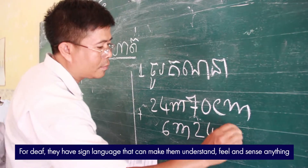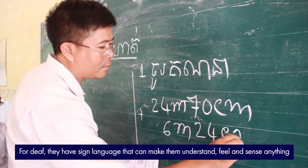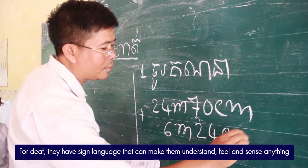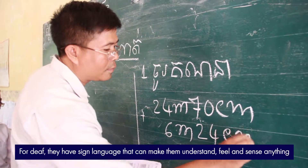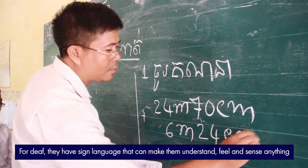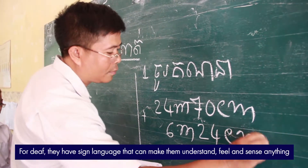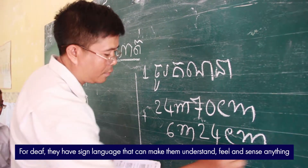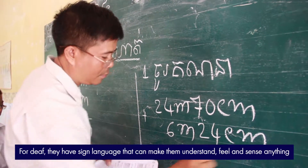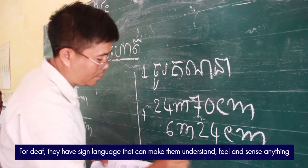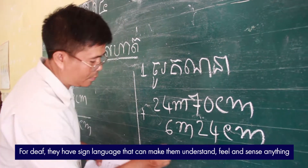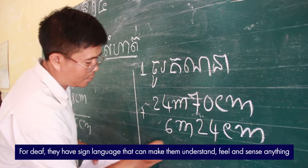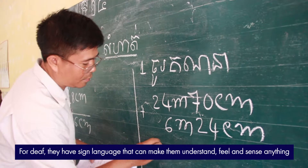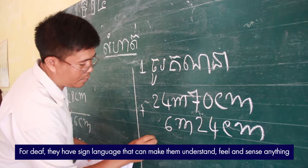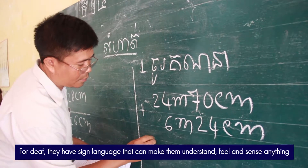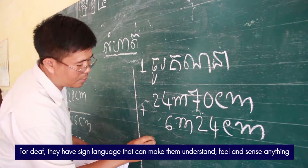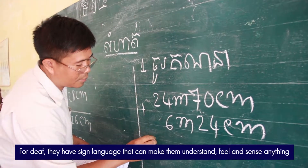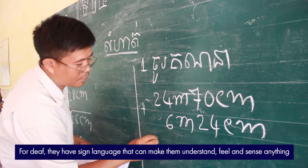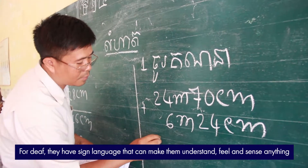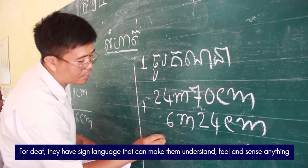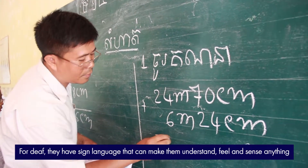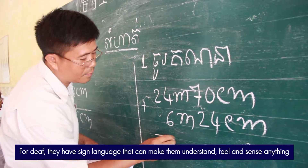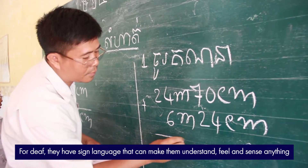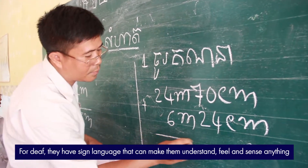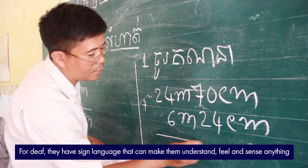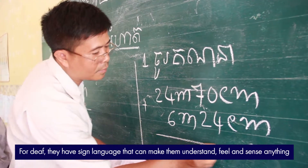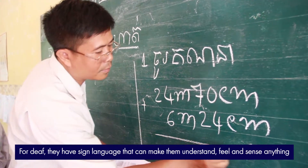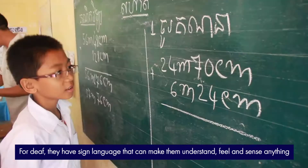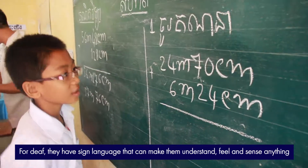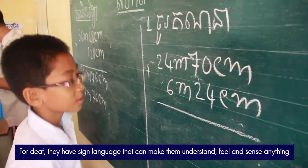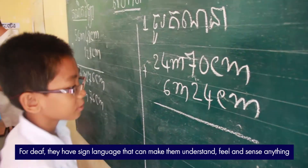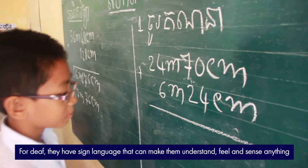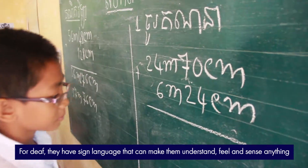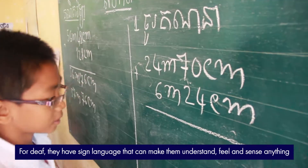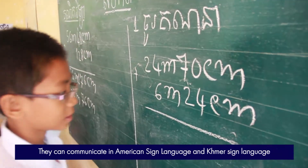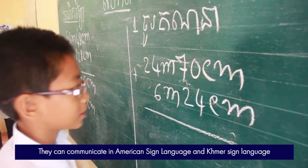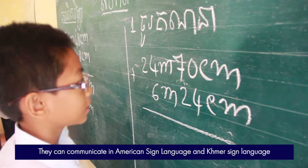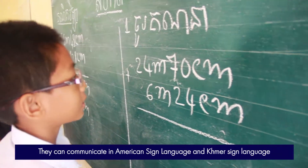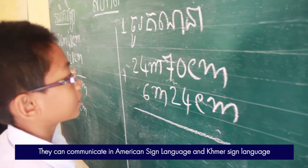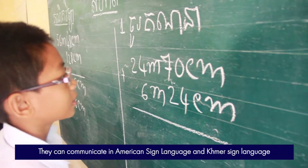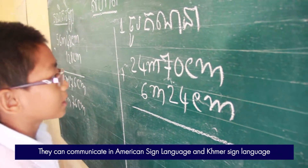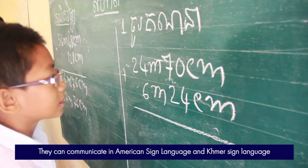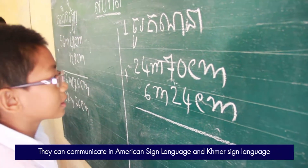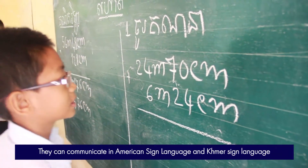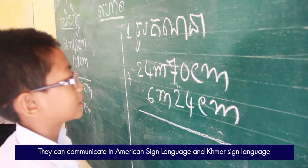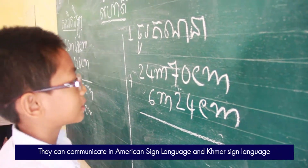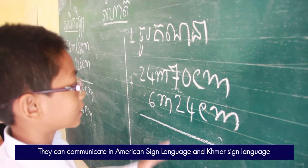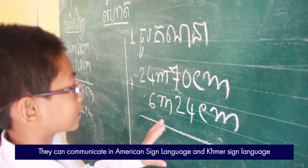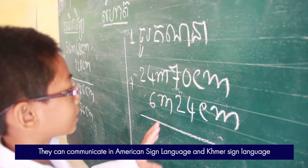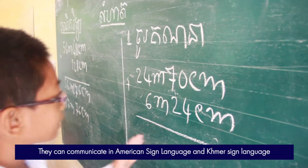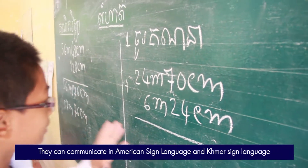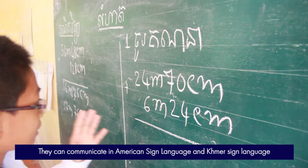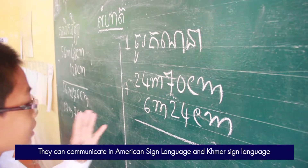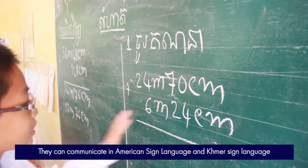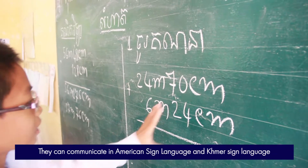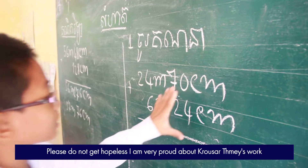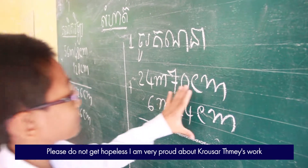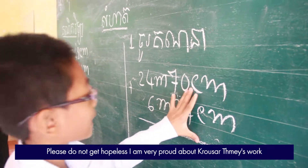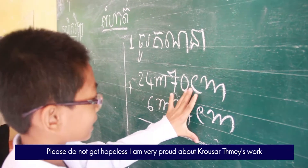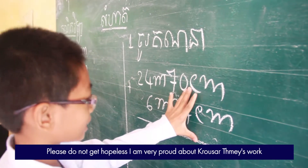cứ quát ai miên sả nhá vô ẩm pì ở với cục giang che tang phía xa bỏ được té nâng phía xa không may dương ban cho bà lọ tiệt xong cũng ớt sơn khâm